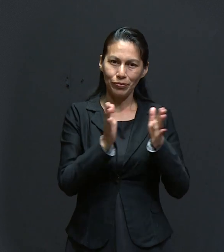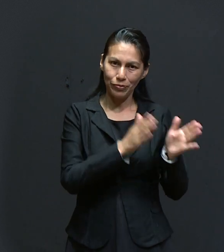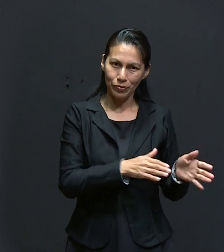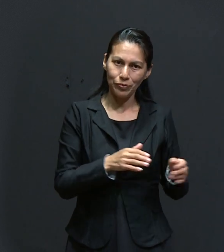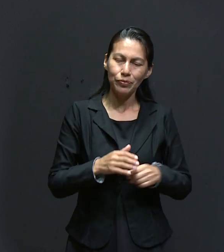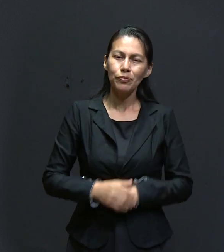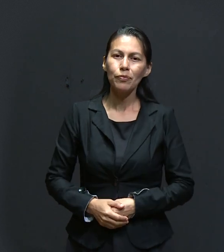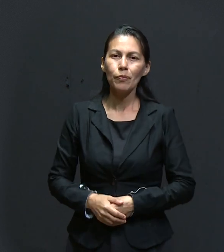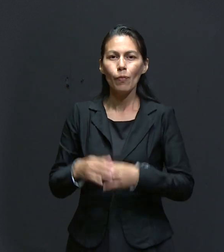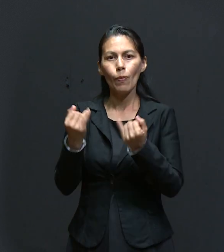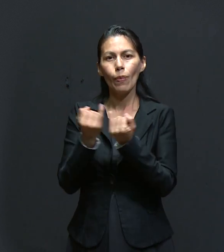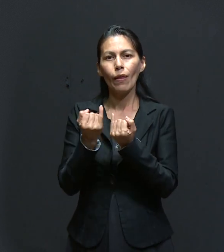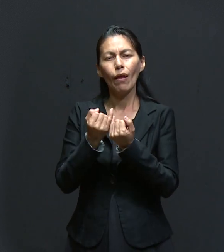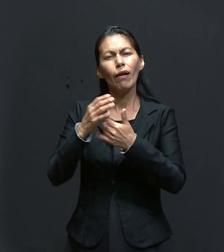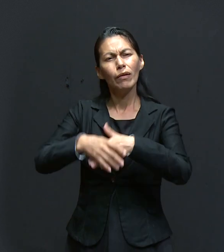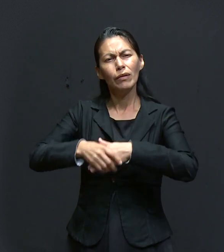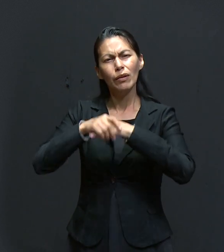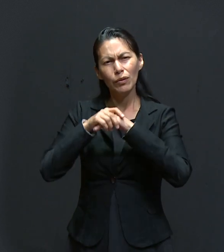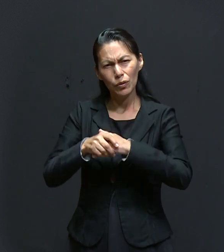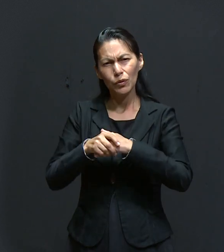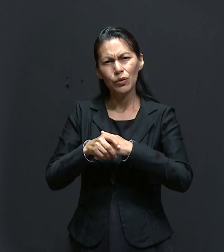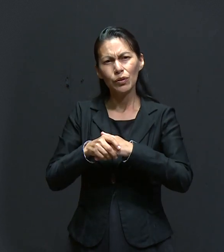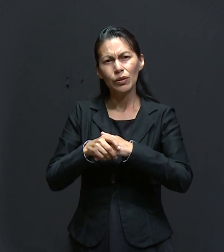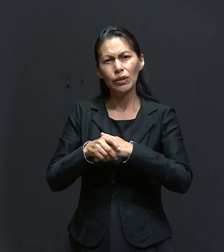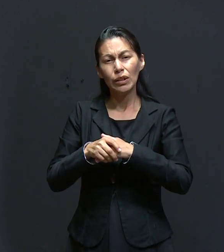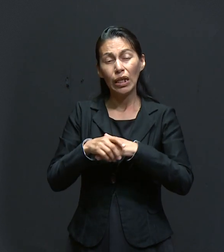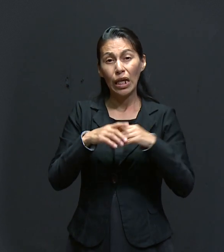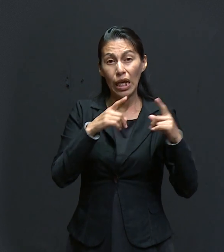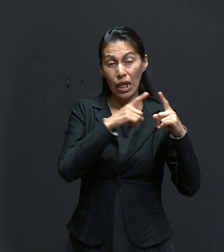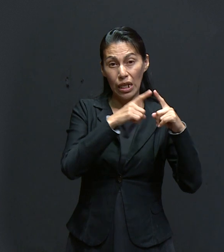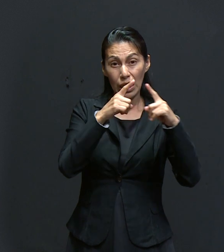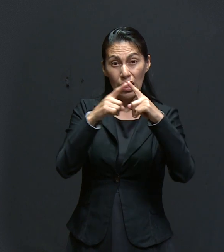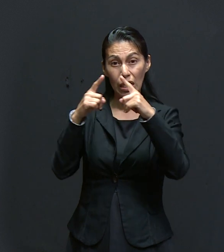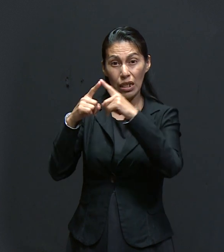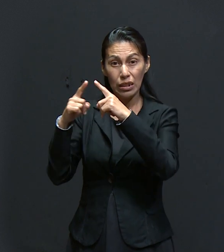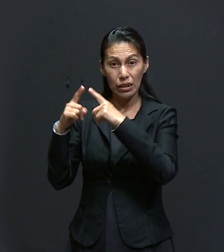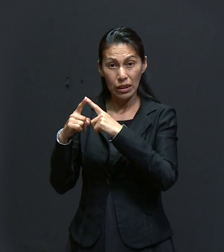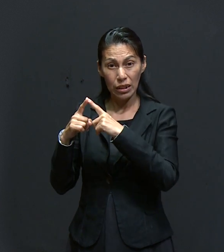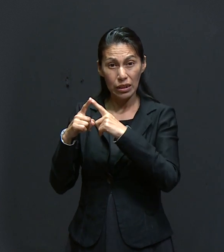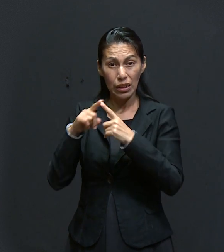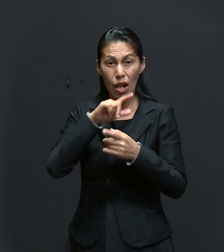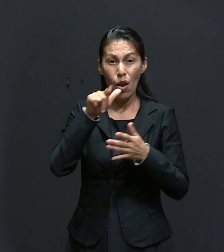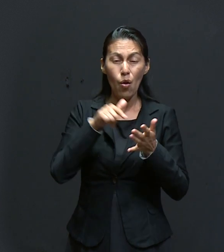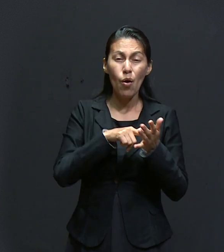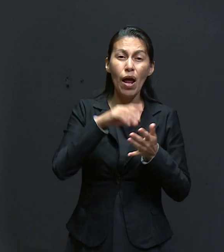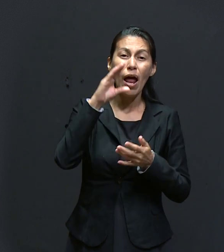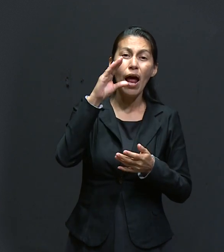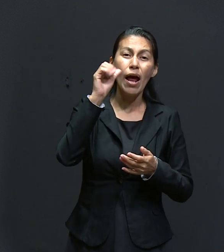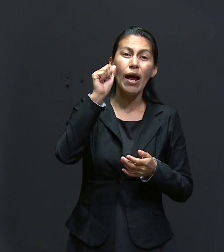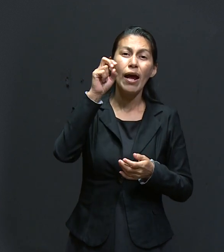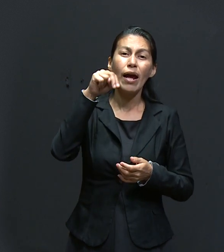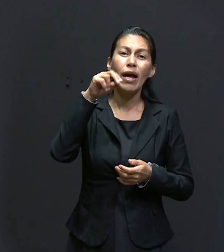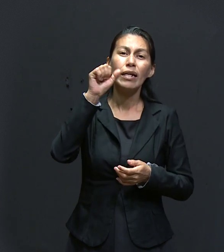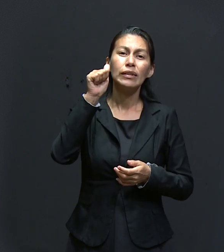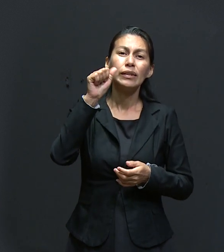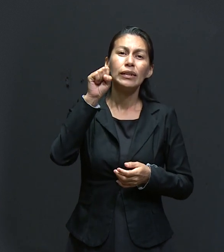enviamos un saludo muy especial a las iglesias hispanas de kansas missouri